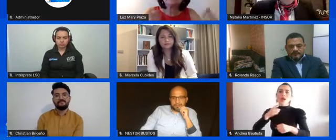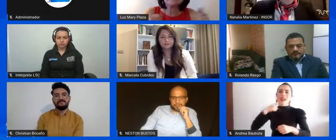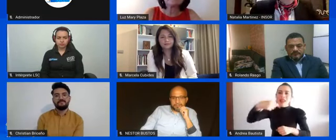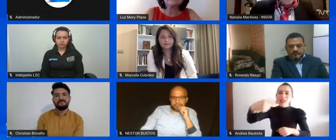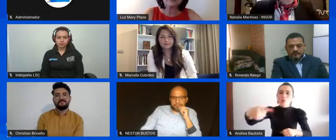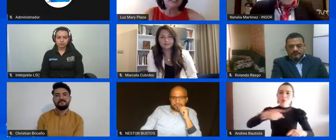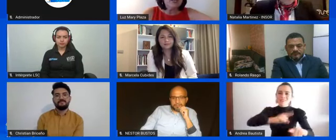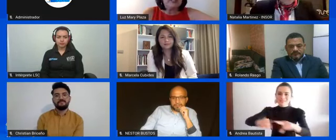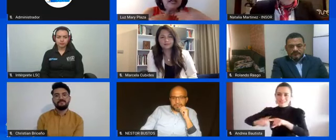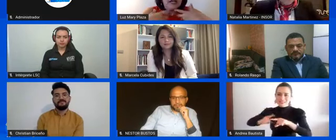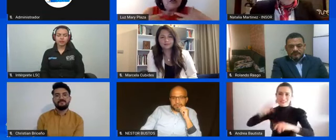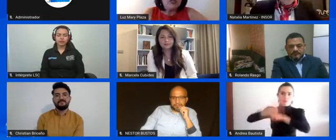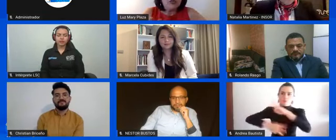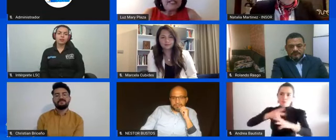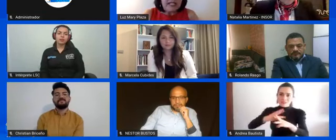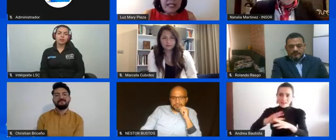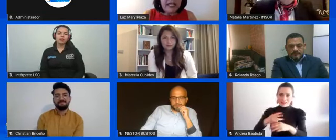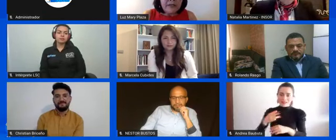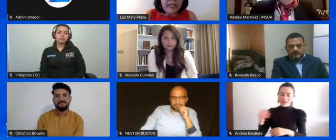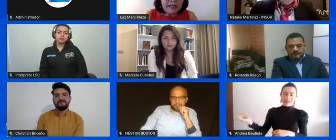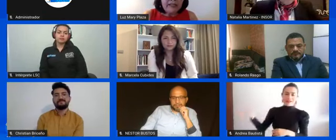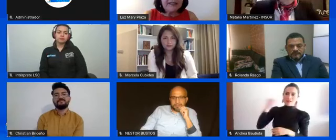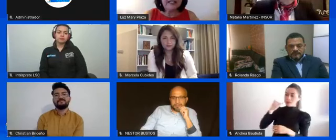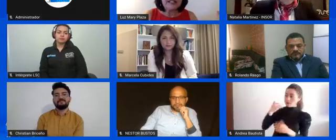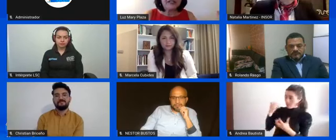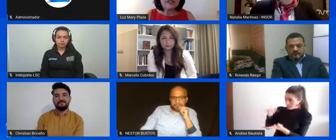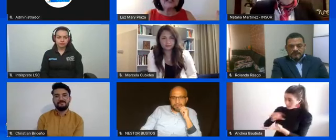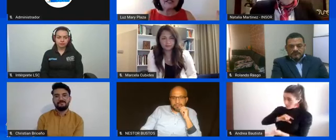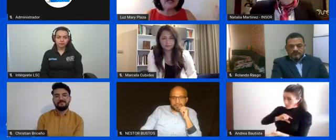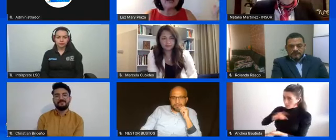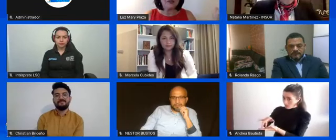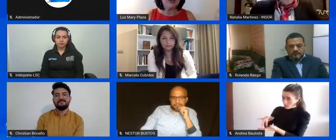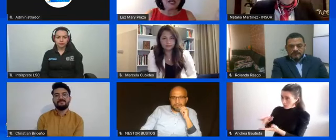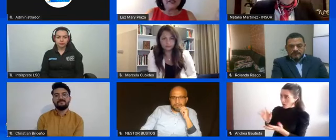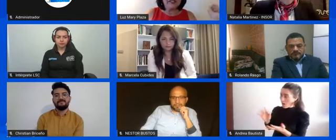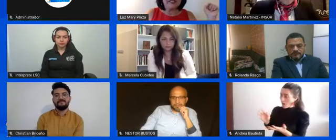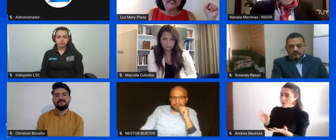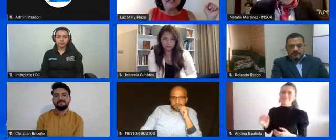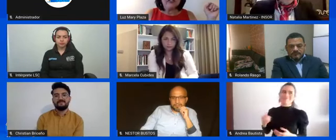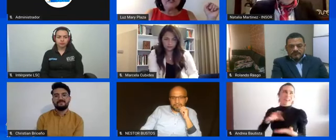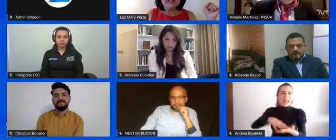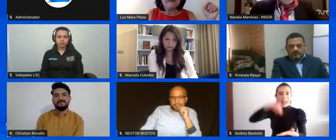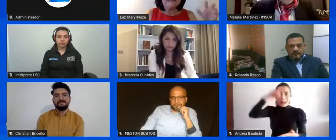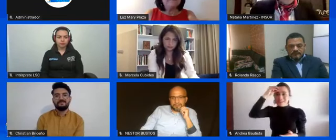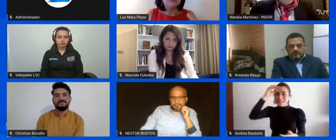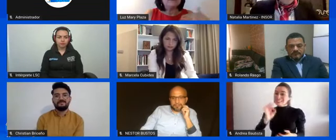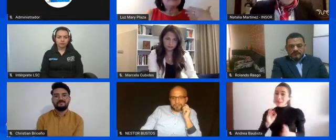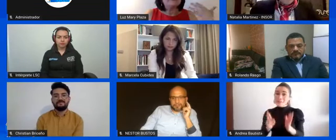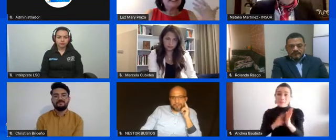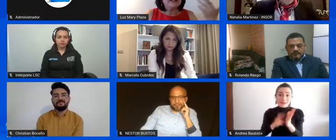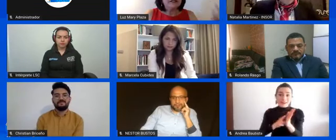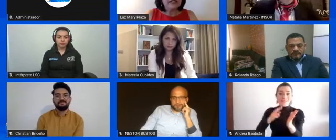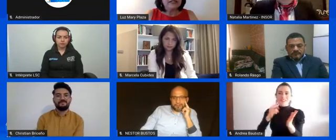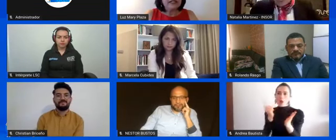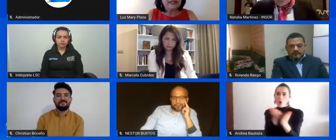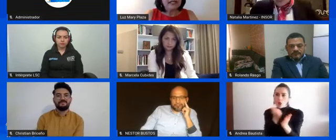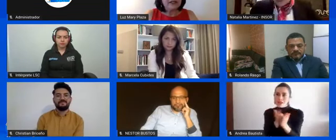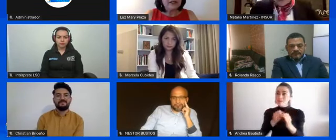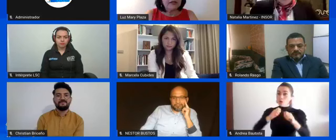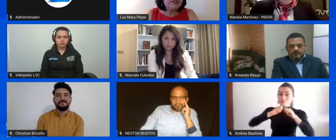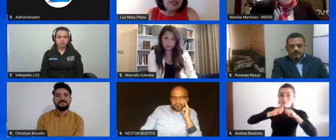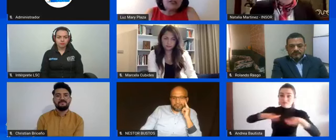mire esta revista, o sea, cuando uno escribe, llegan las cosas al otro lado, ¿sí? Entonces, nos empezaron,